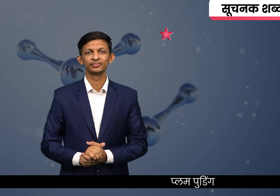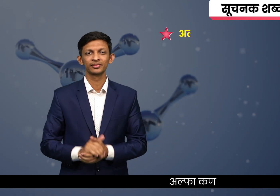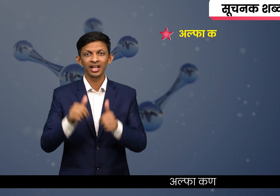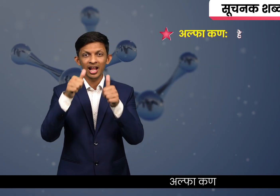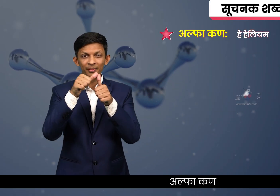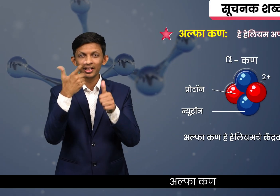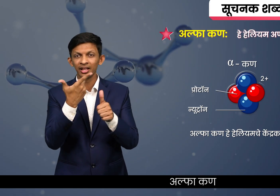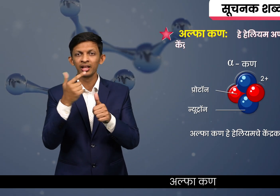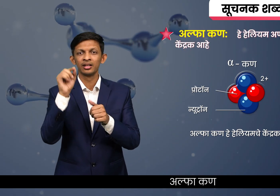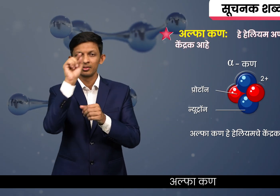अल्फा कण,